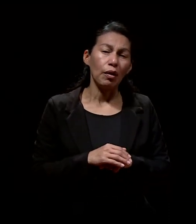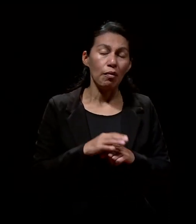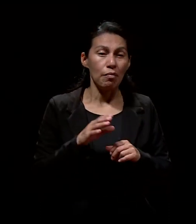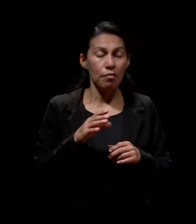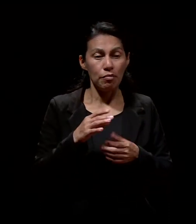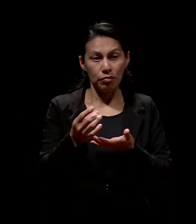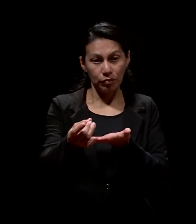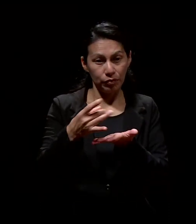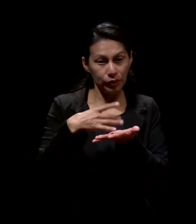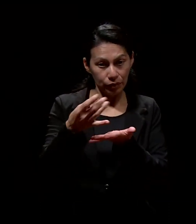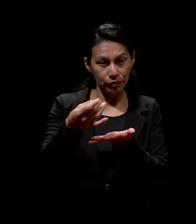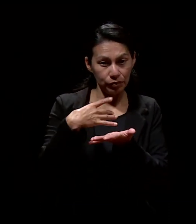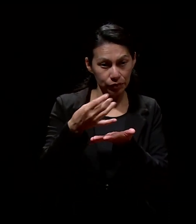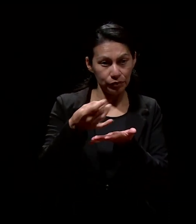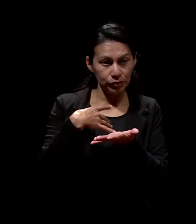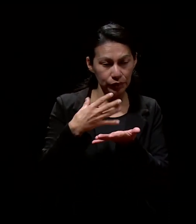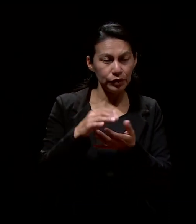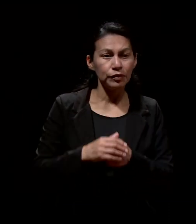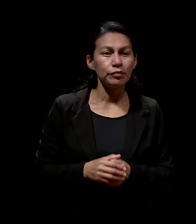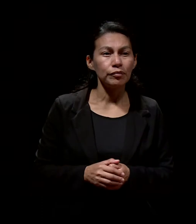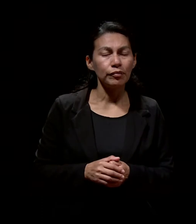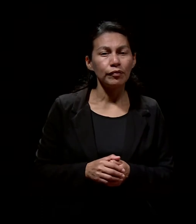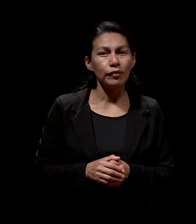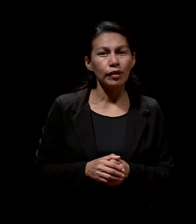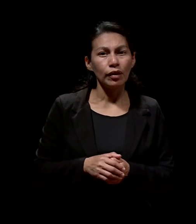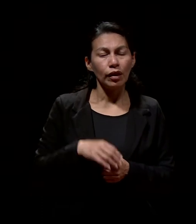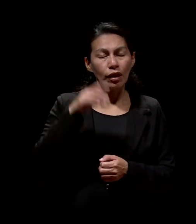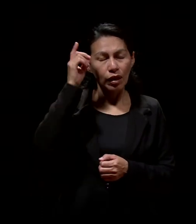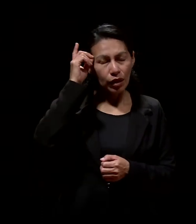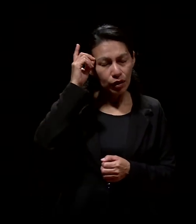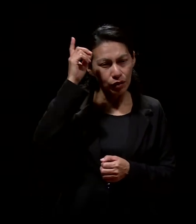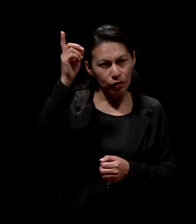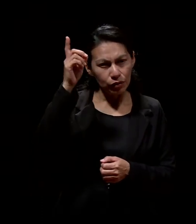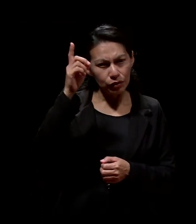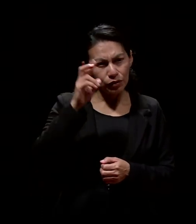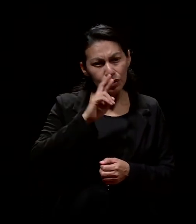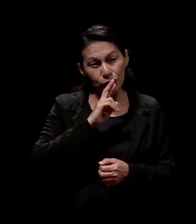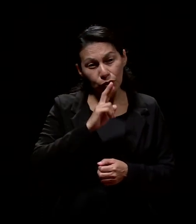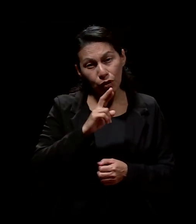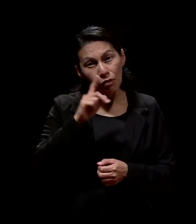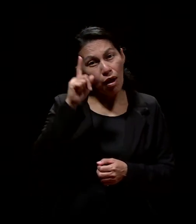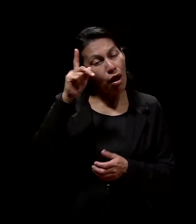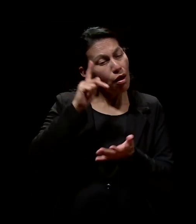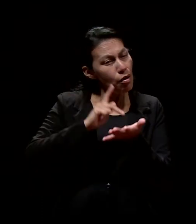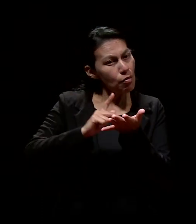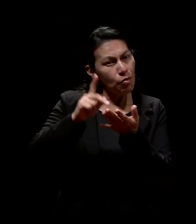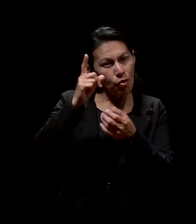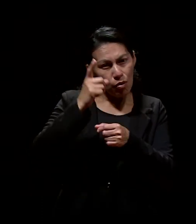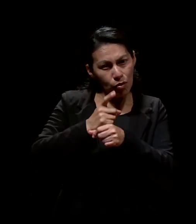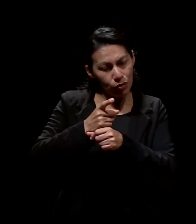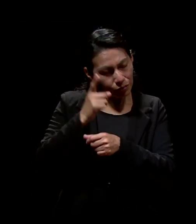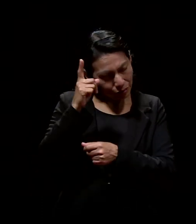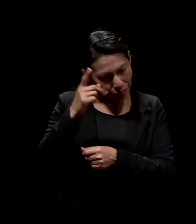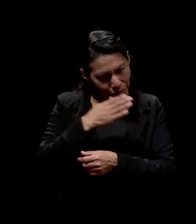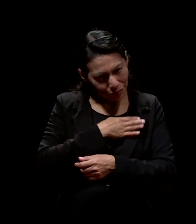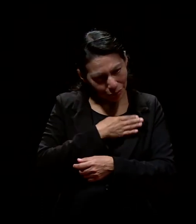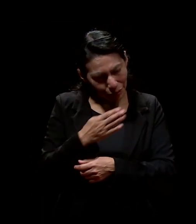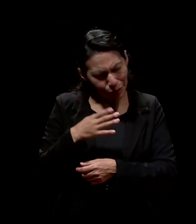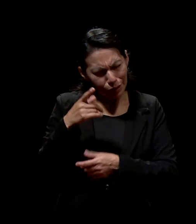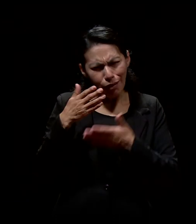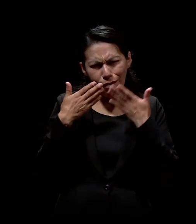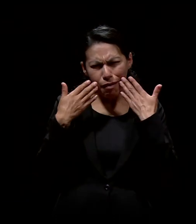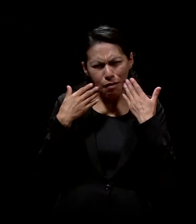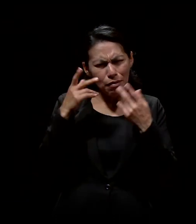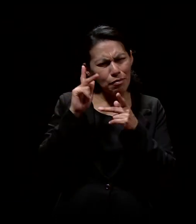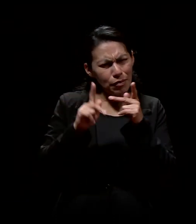amigos y amigas han enviado al programa, y que Dios pueda resolverlo de acuerdo a su